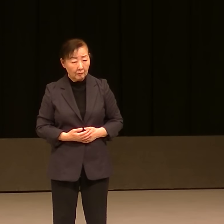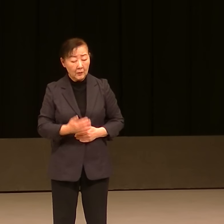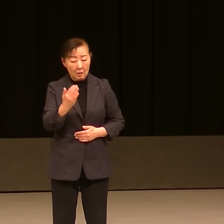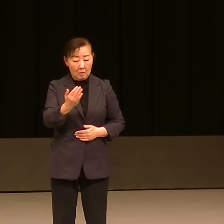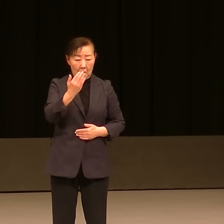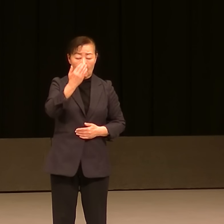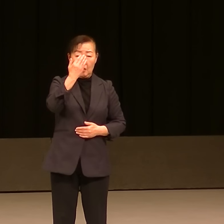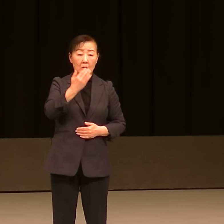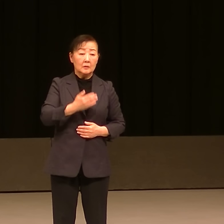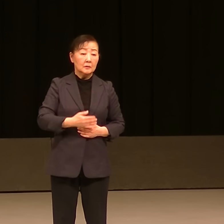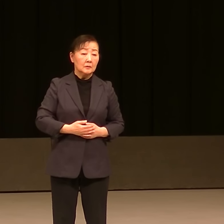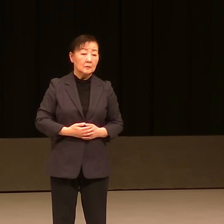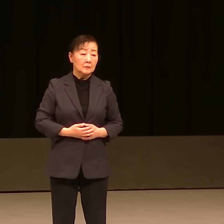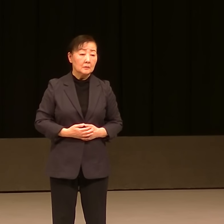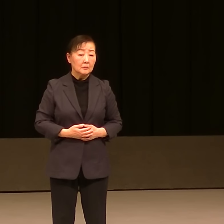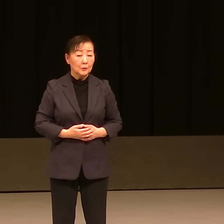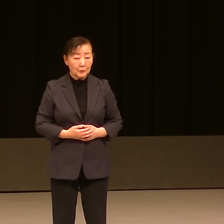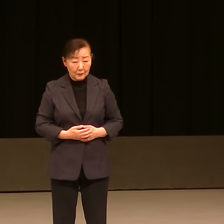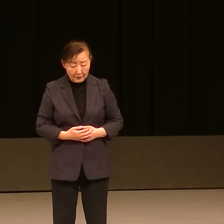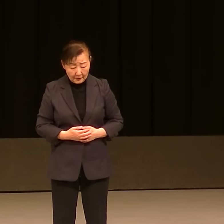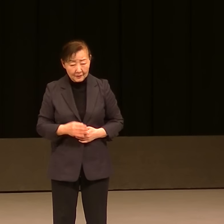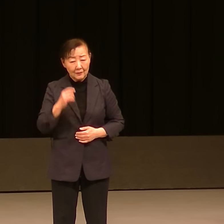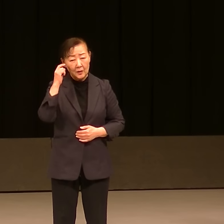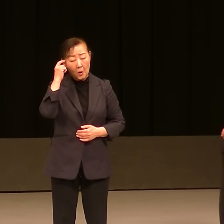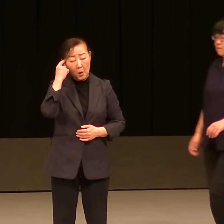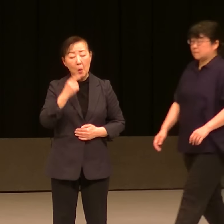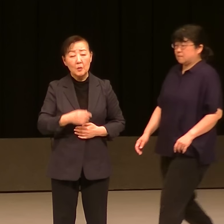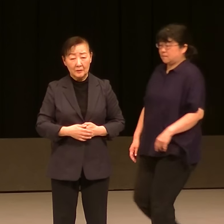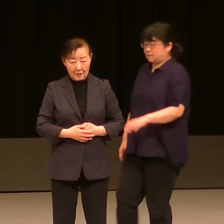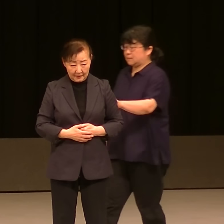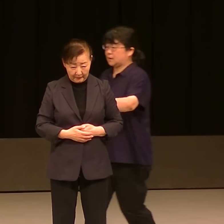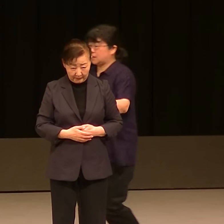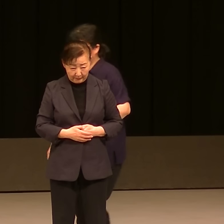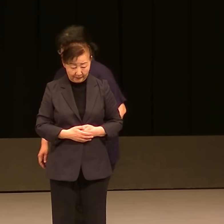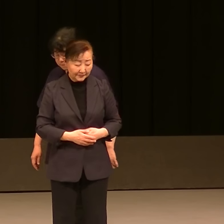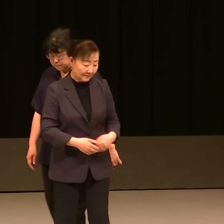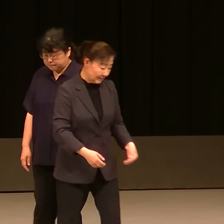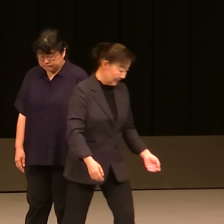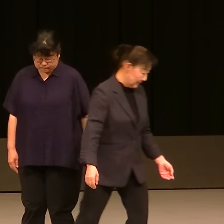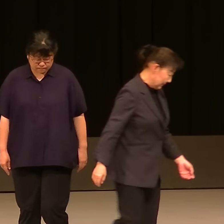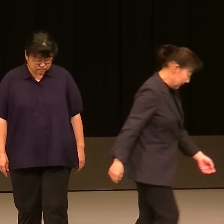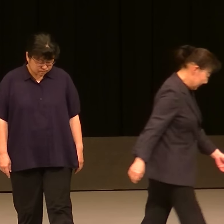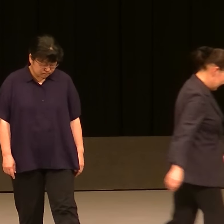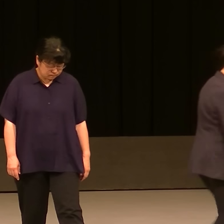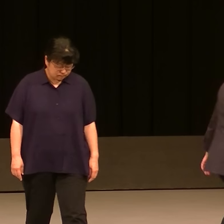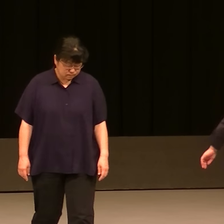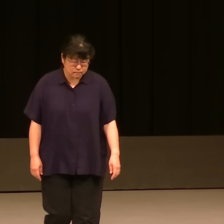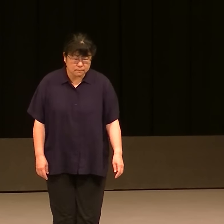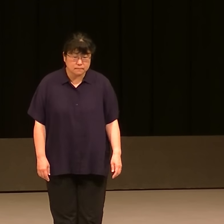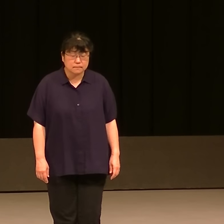ると。いうふうにつくづく思ってしまうところでござい